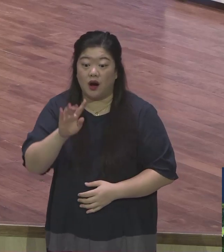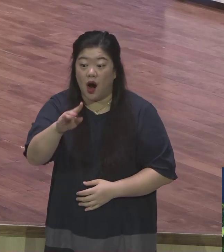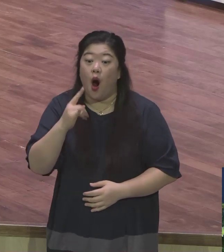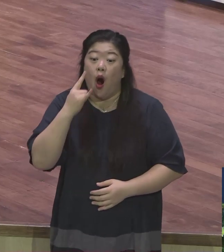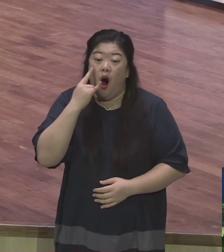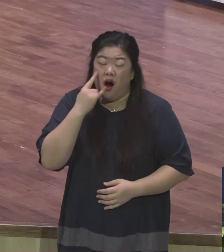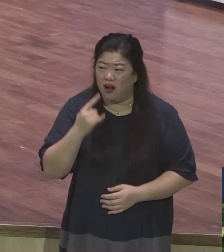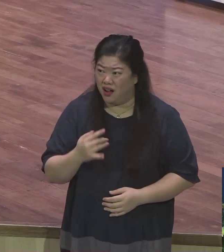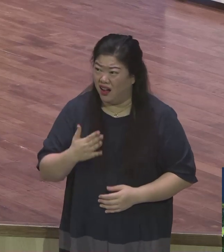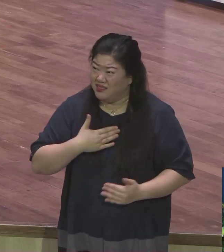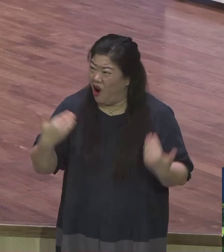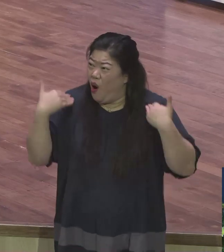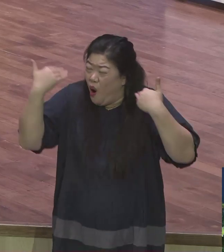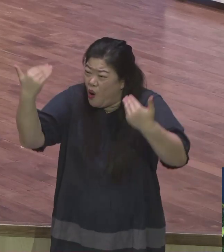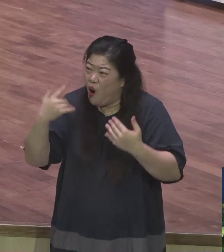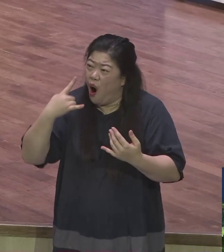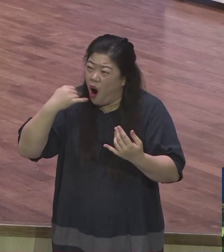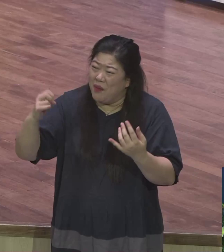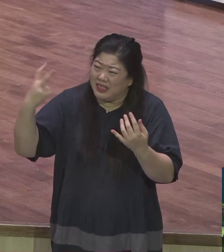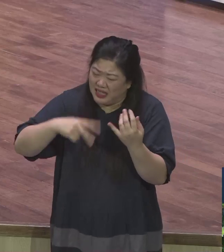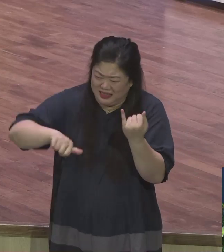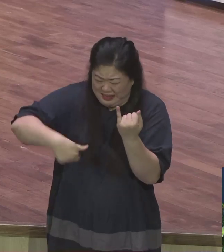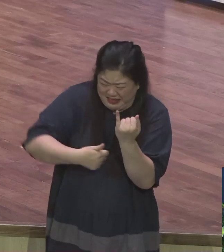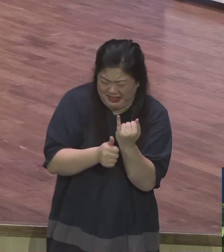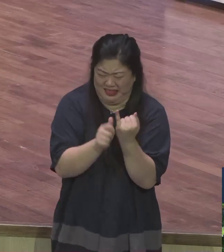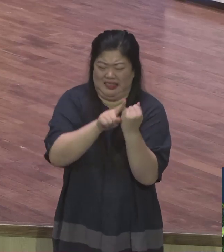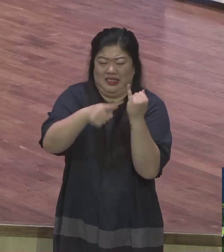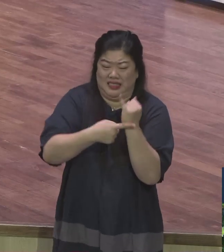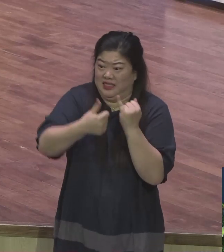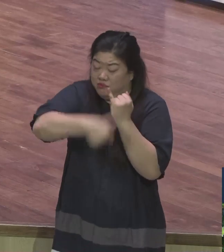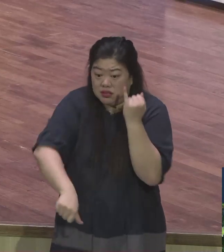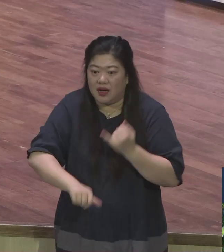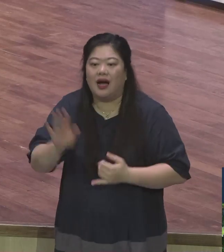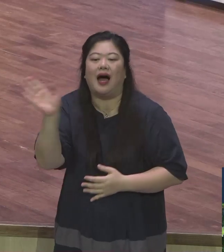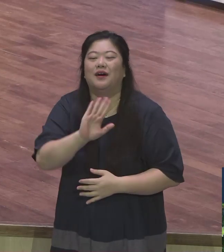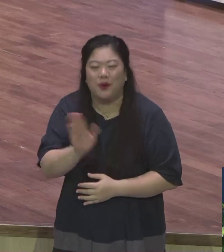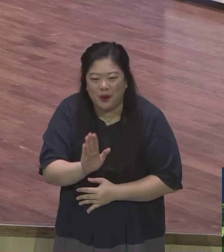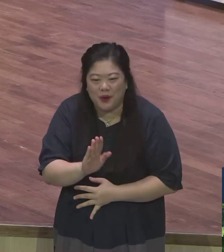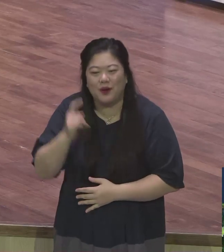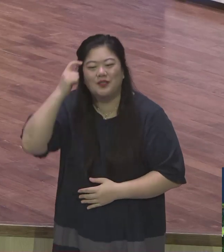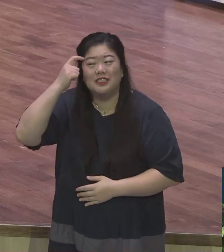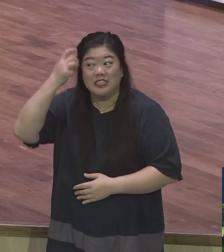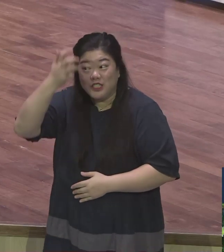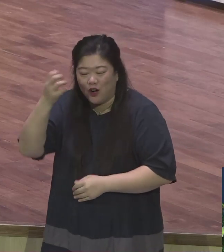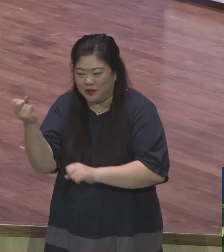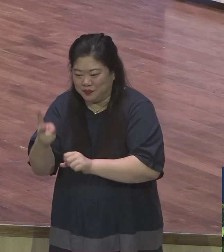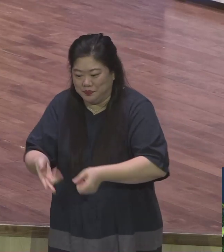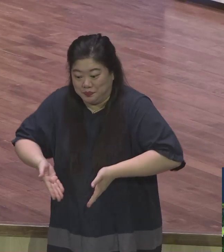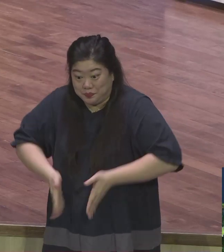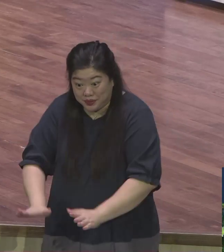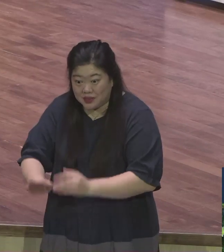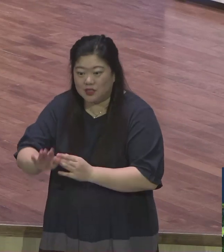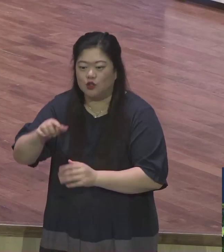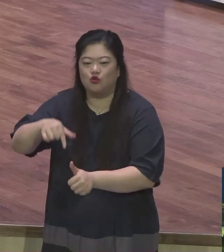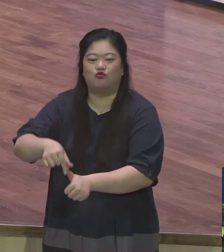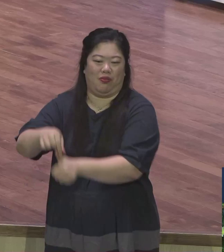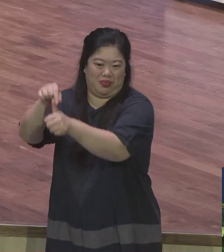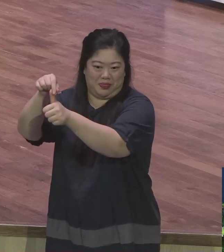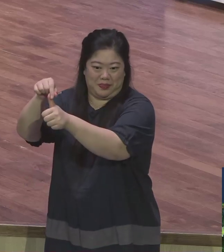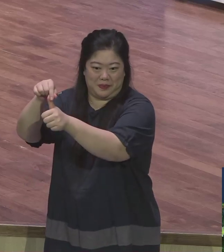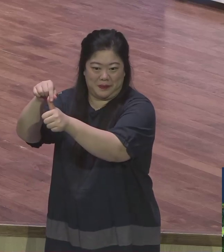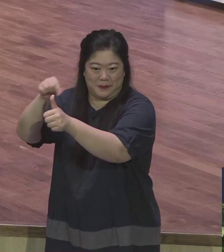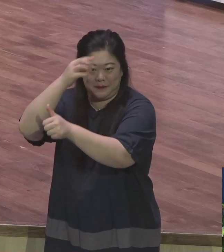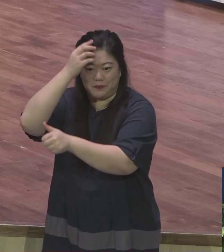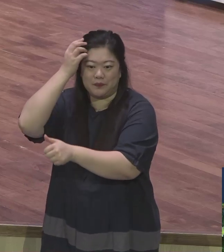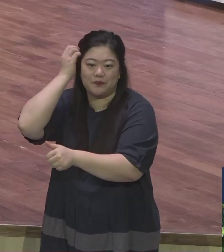들어갔다 나온게 아니고 어머니 뱃속에 나왔지만 영적으로 한 번 다시 태어난 것을 구원이라 그래. 구원 아멘 여러분은